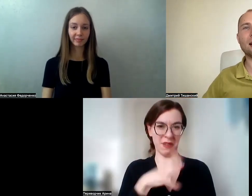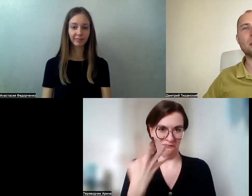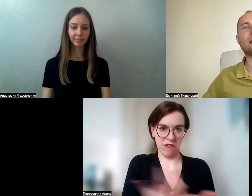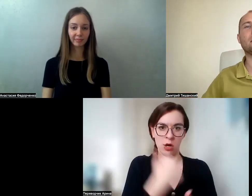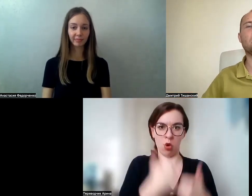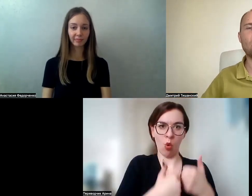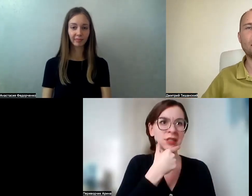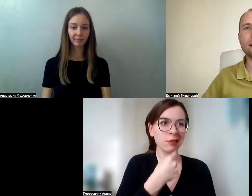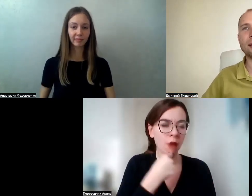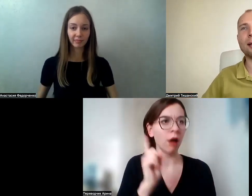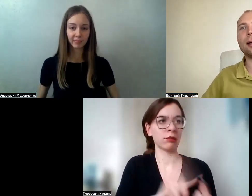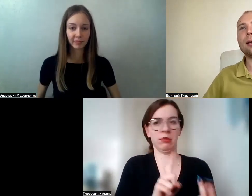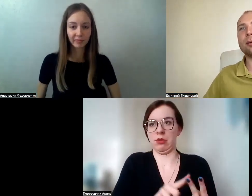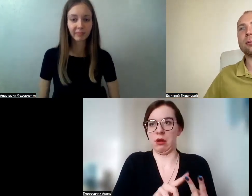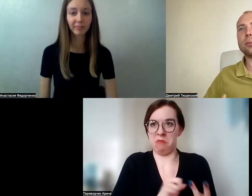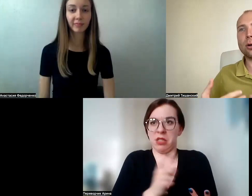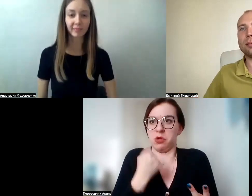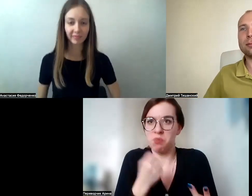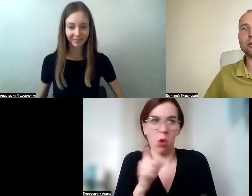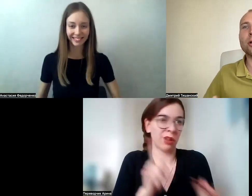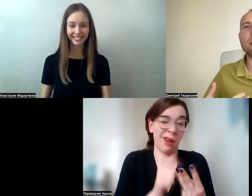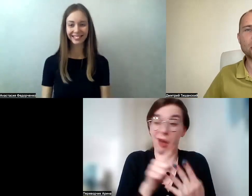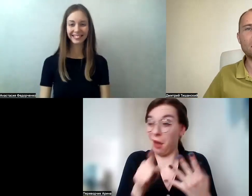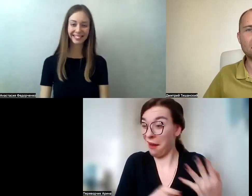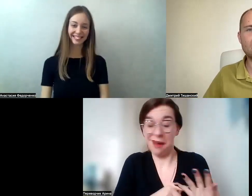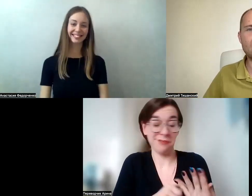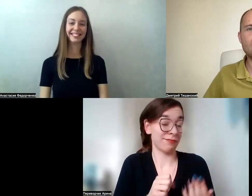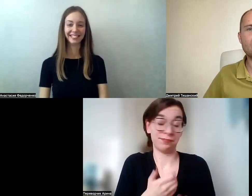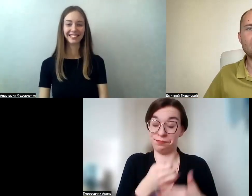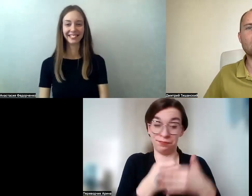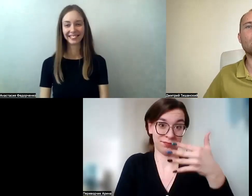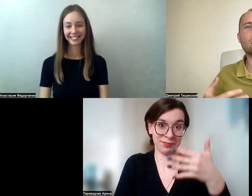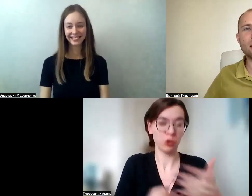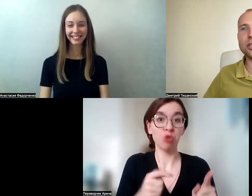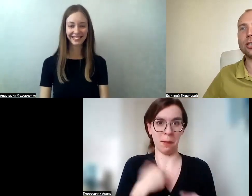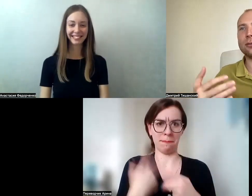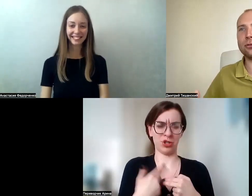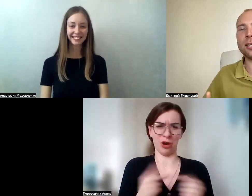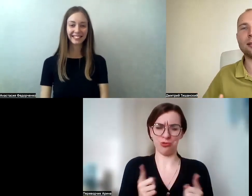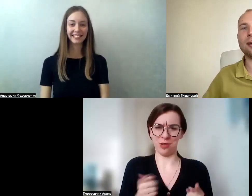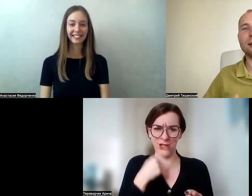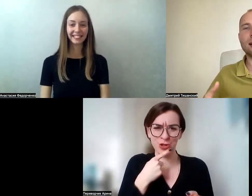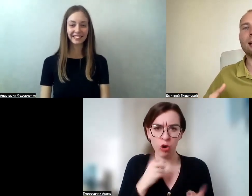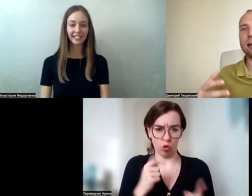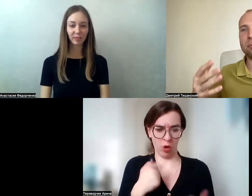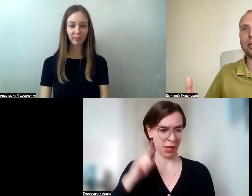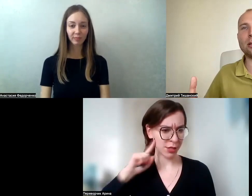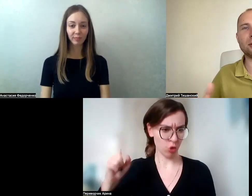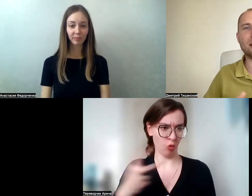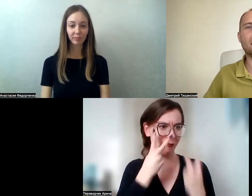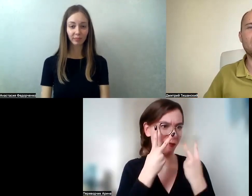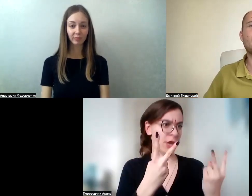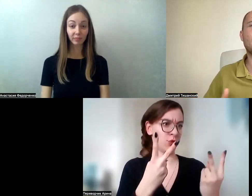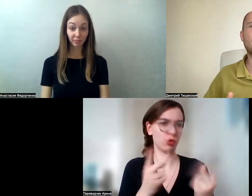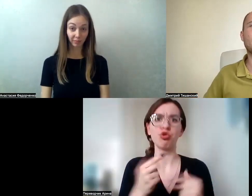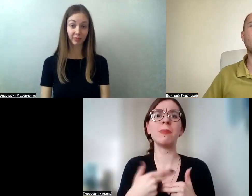красоты, стала мастером спорта и так далее. Вот то, что нам мешает, да, тем, кто слышит, видит и так далее.